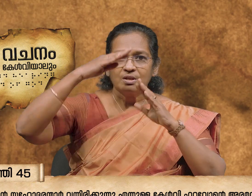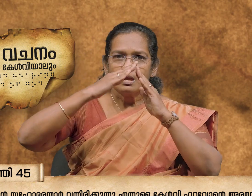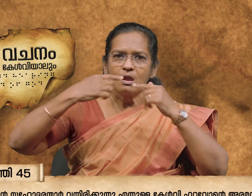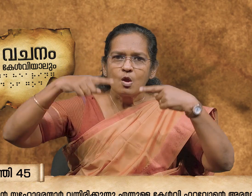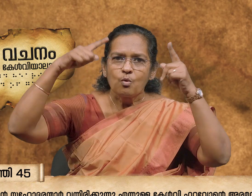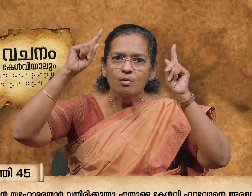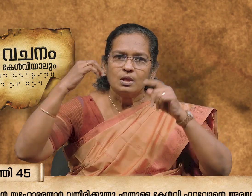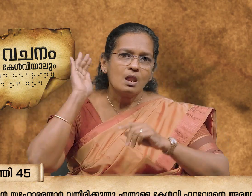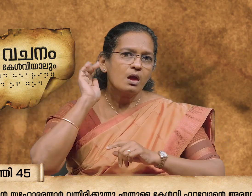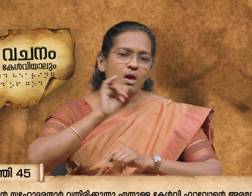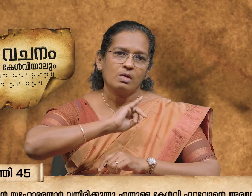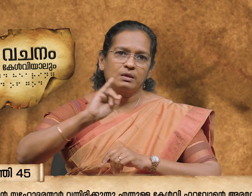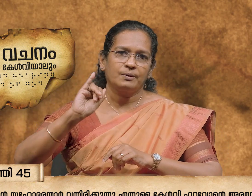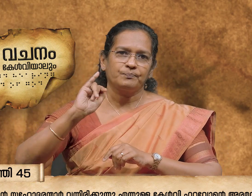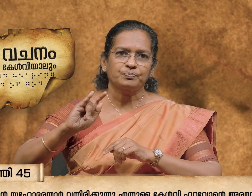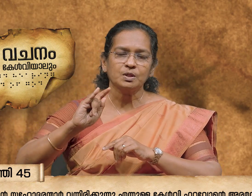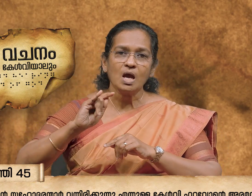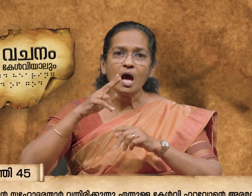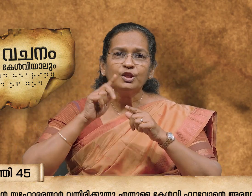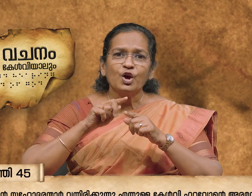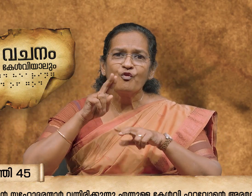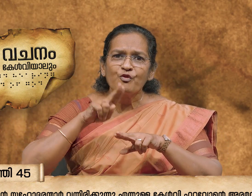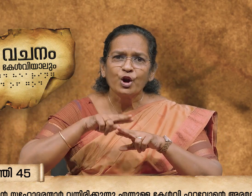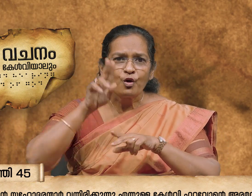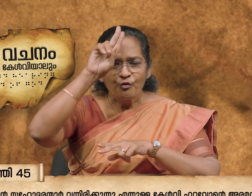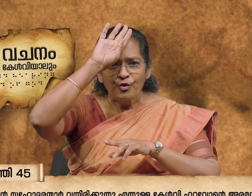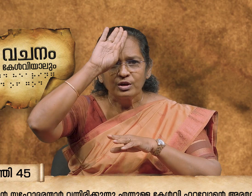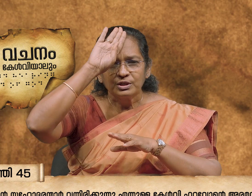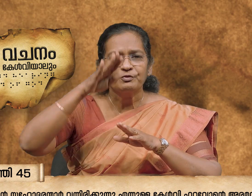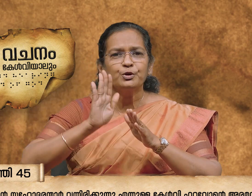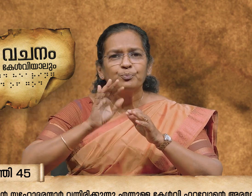എത്തി. അത് ഫറവോനും അവൻ്റെ ഭൃത്യന്മാർക്കും സന്തോഷമായി.